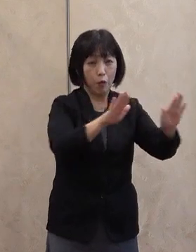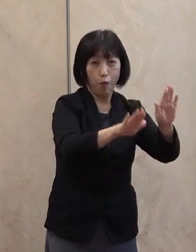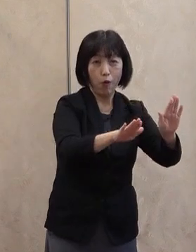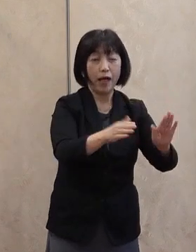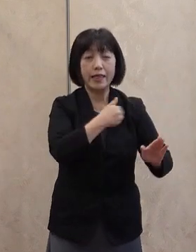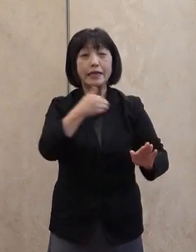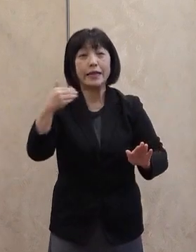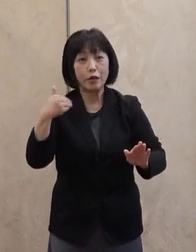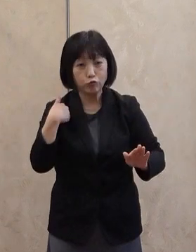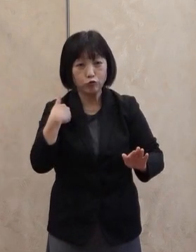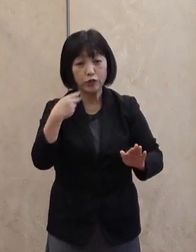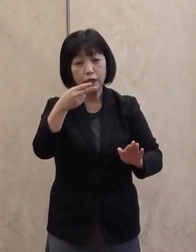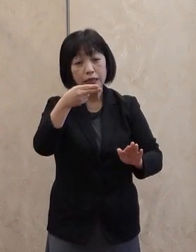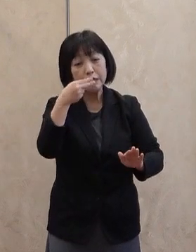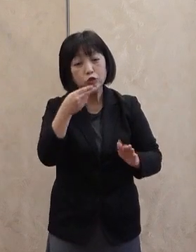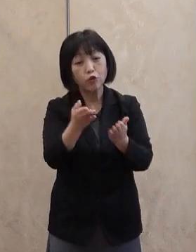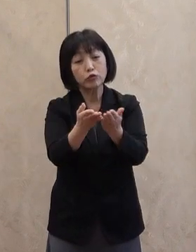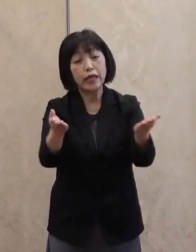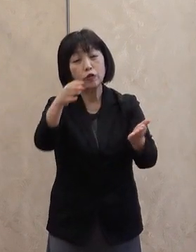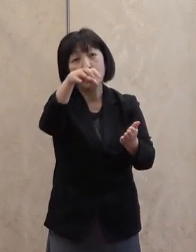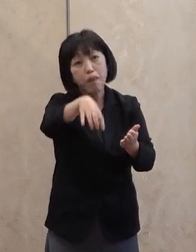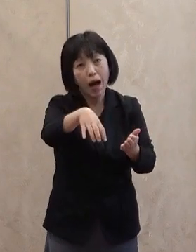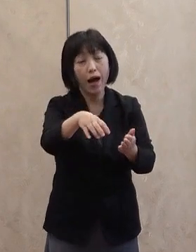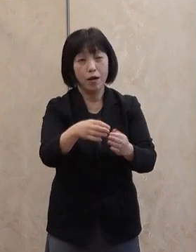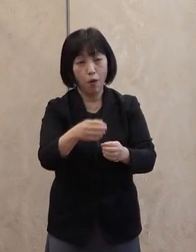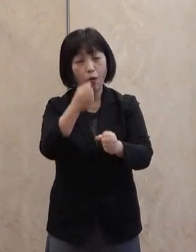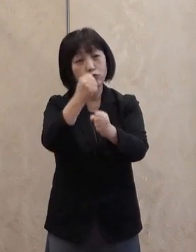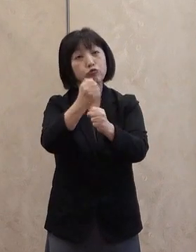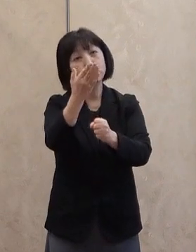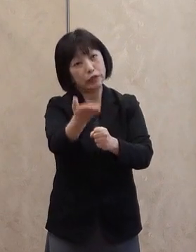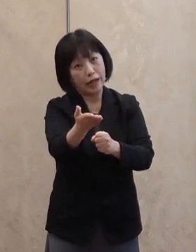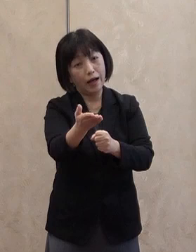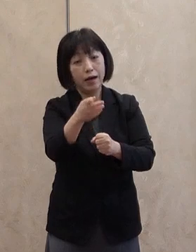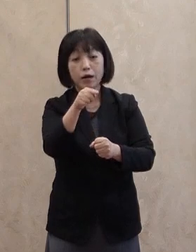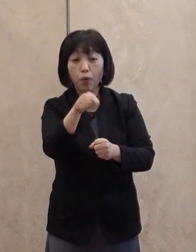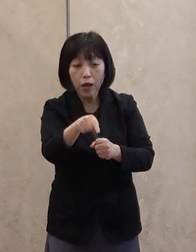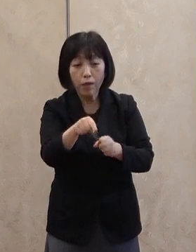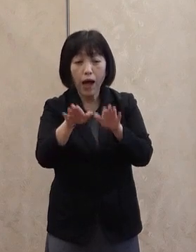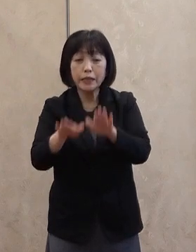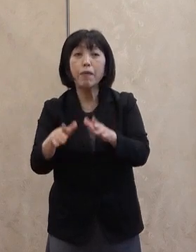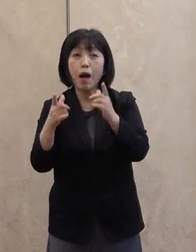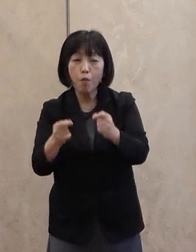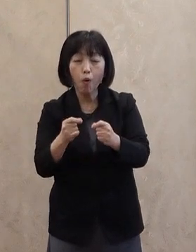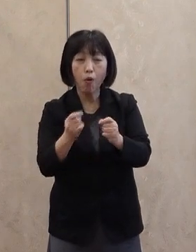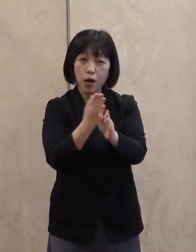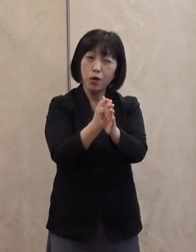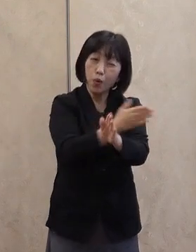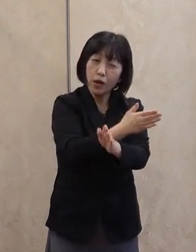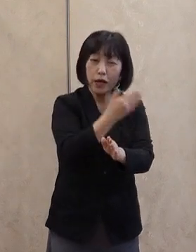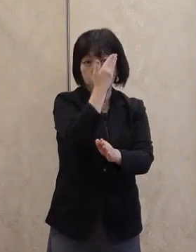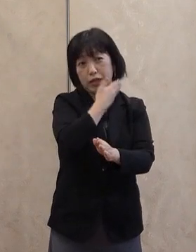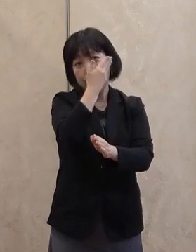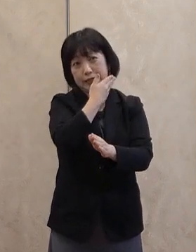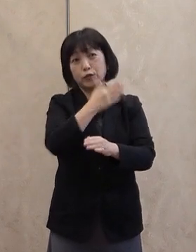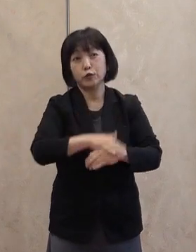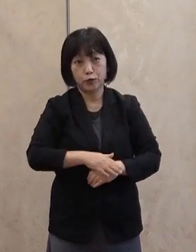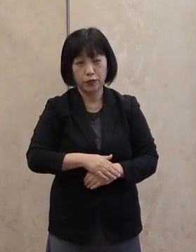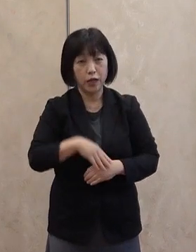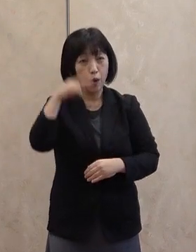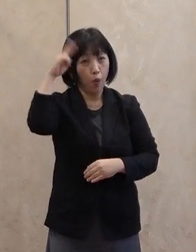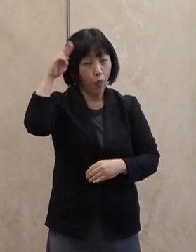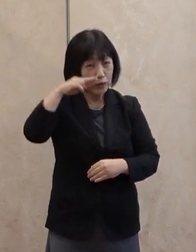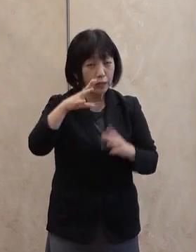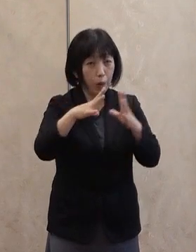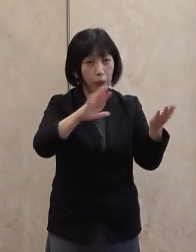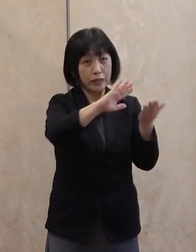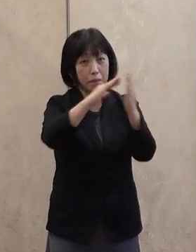か、これはこれからも非常に、これまでもそうでしたけど、これからも非常に重要な要素になってくると。大阪という大都市で一店舗一店舗見